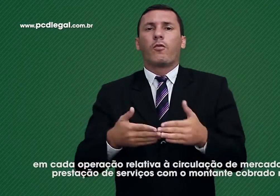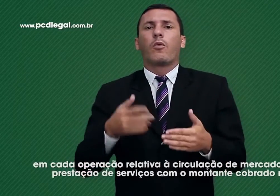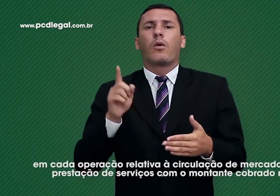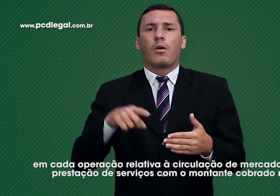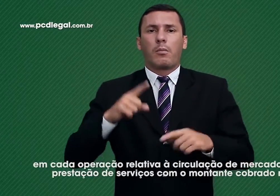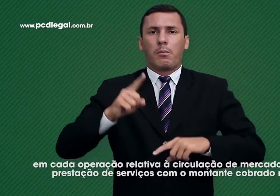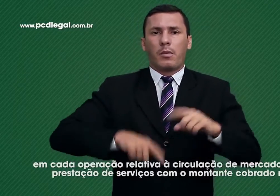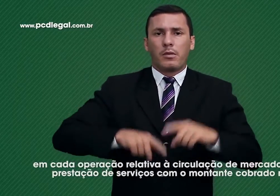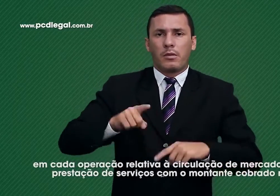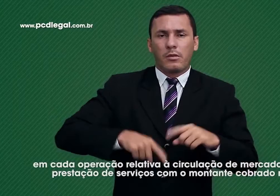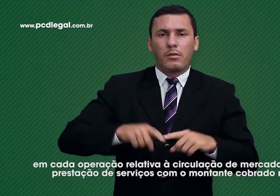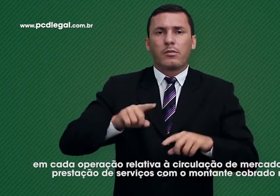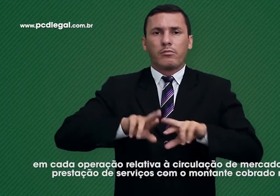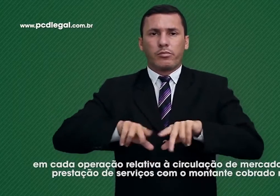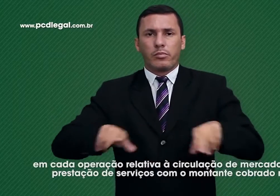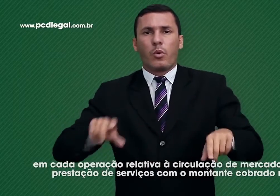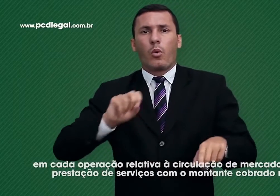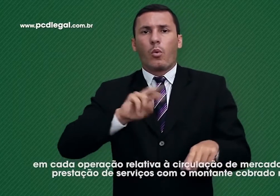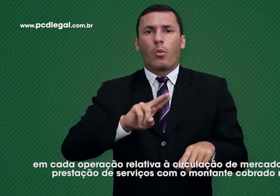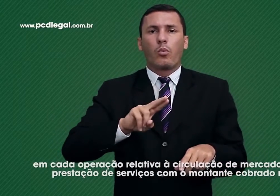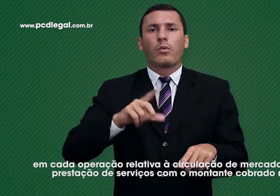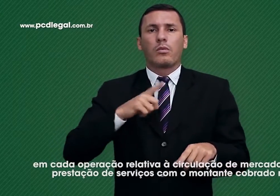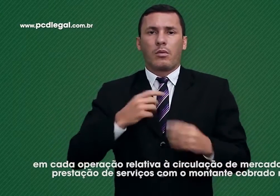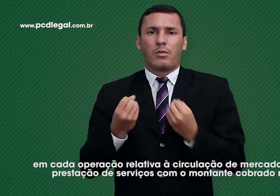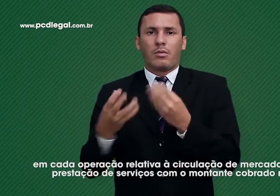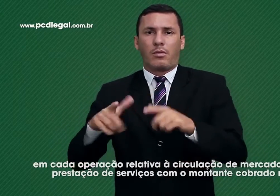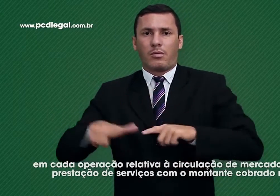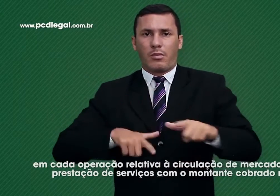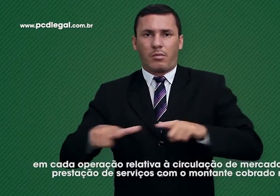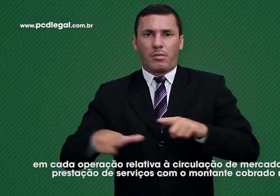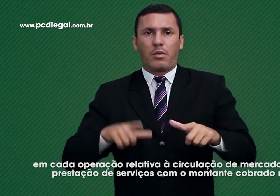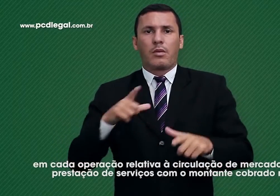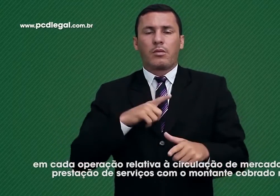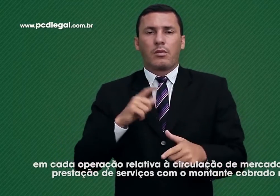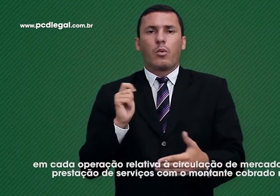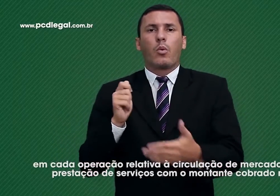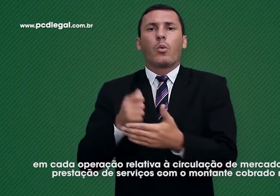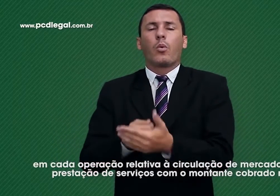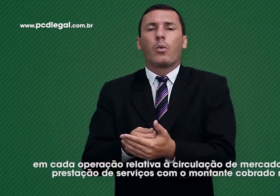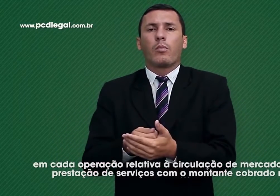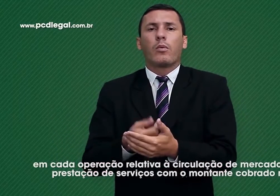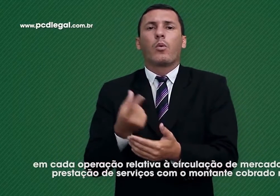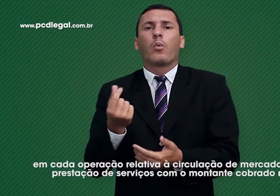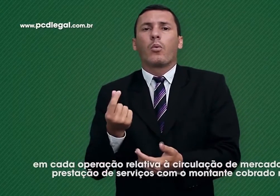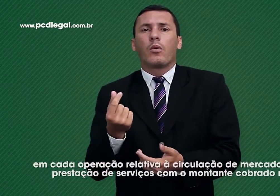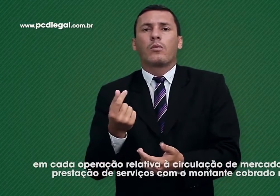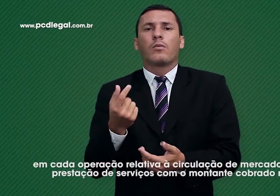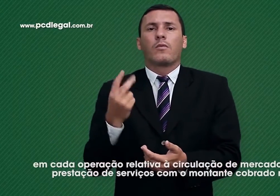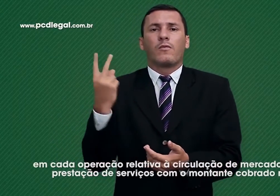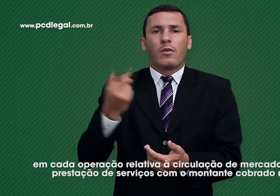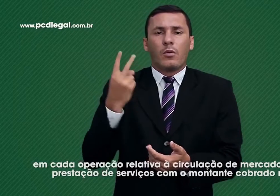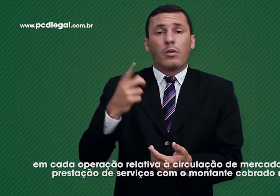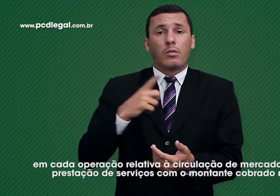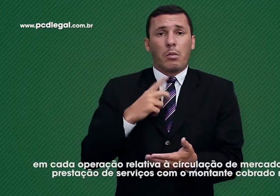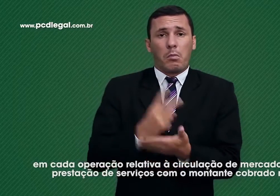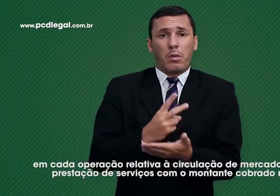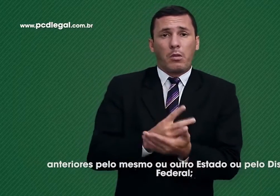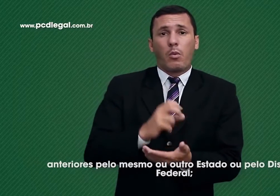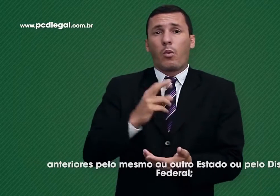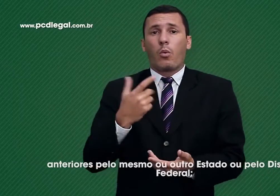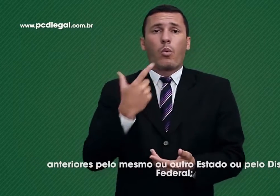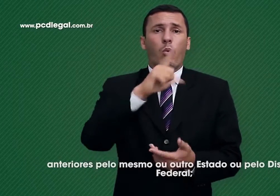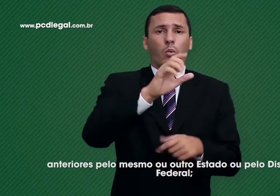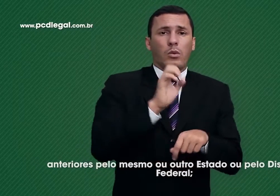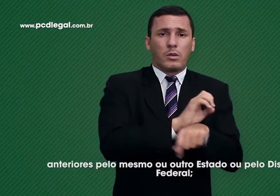em cada operação relativa à circulação de mercadorias ou prestação de serviços com o montante cobrado